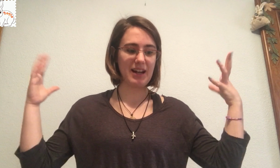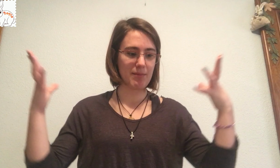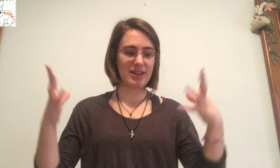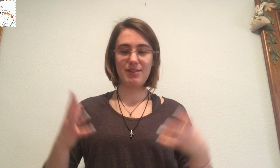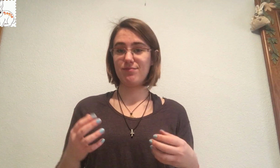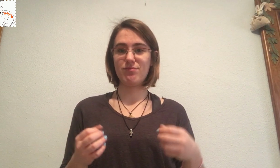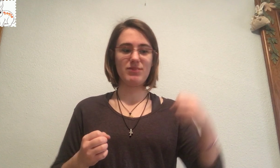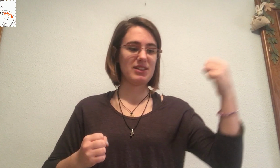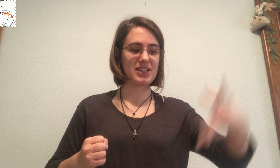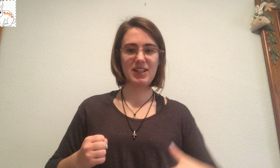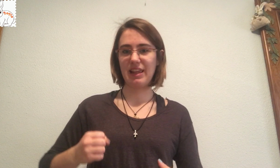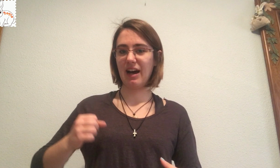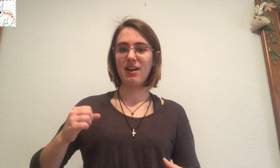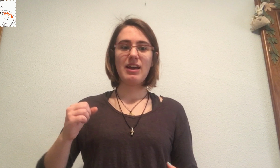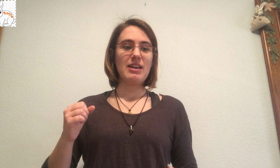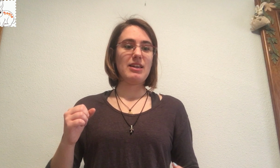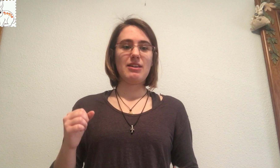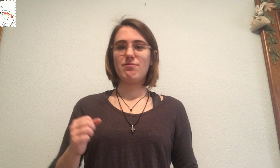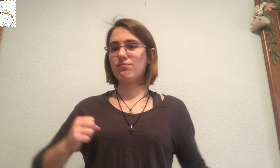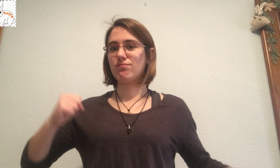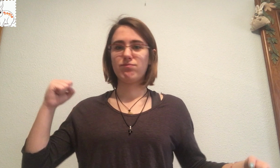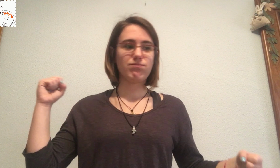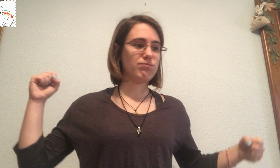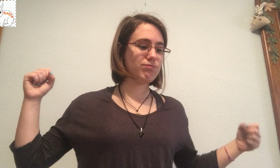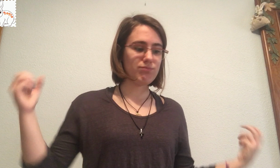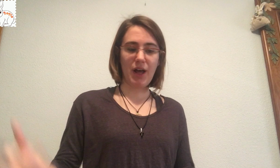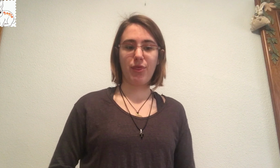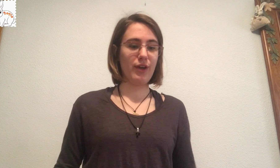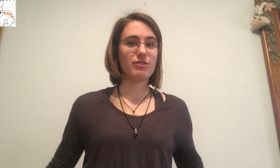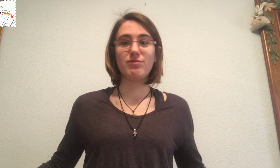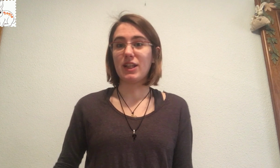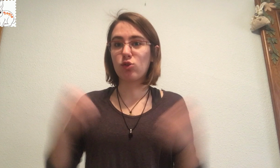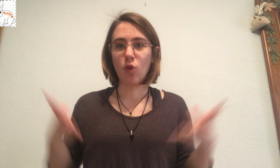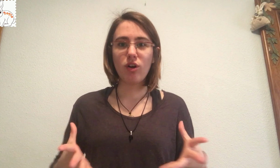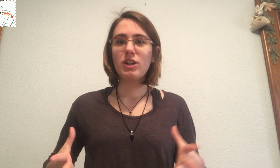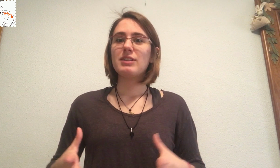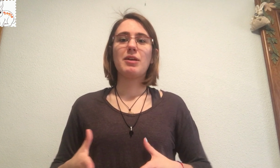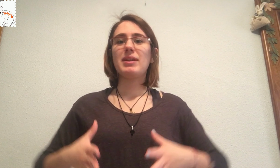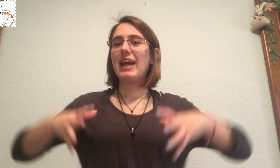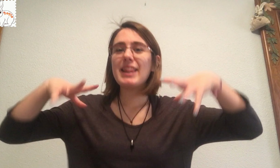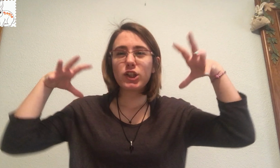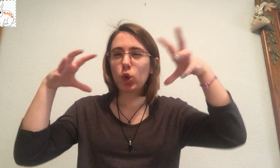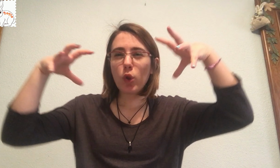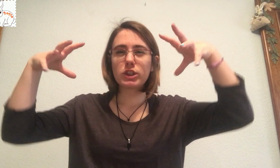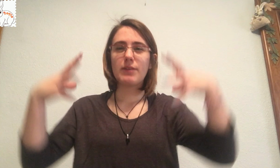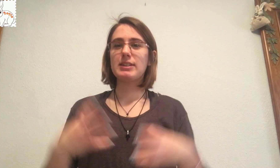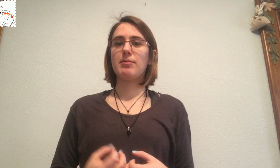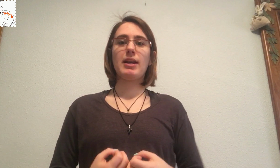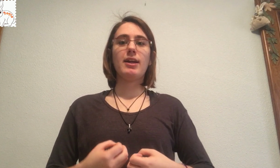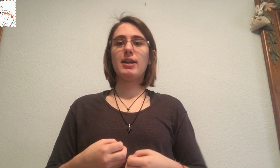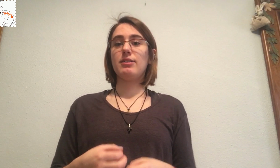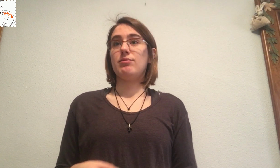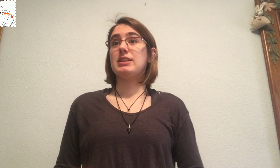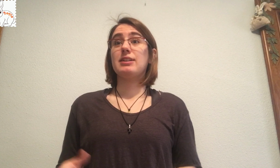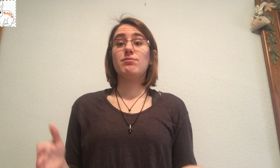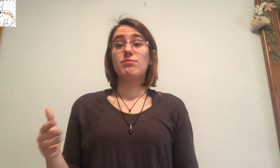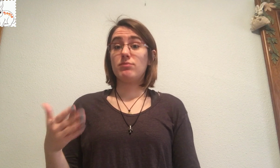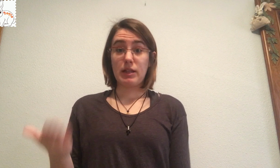drama Y intensidad Y Acción De todo Te mete ahí de todo ¿Sabes? De manera que Es que De